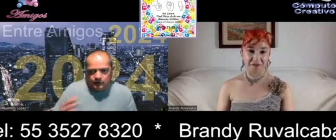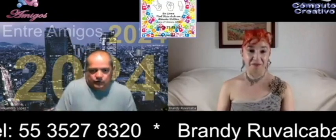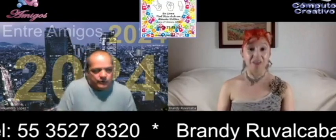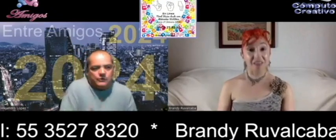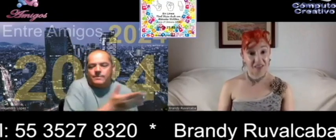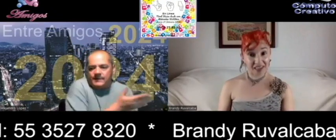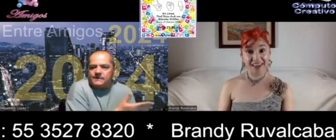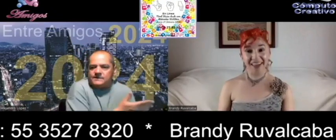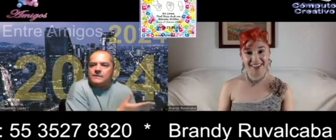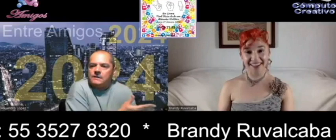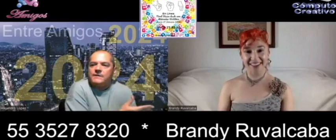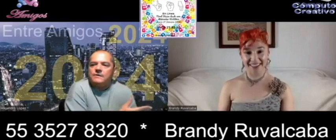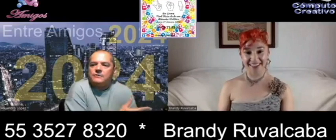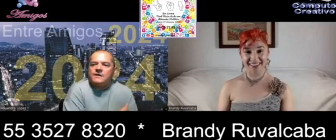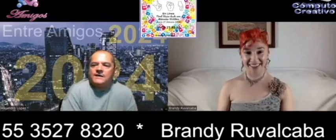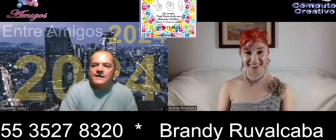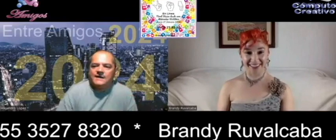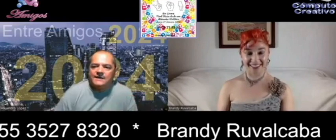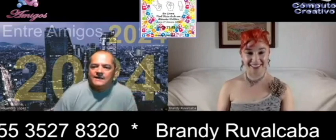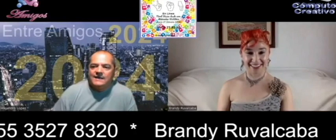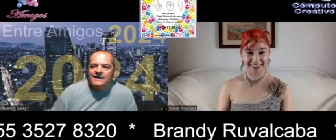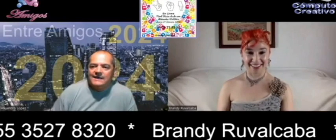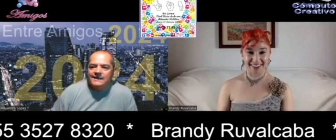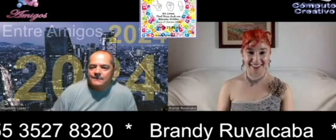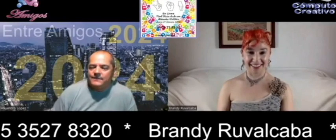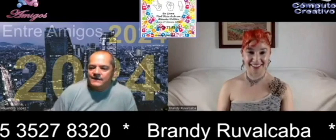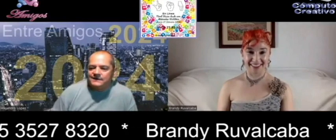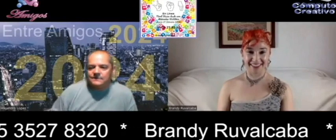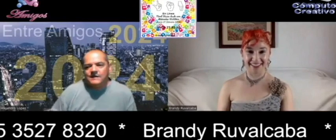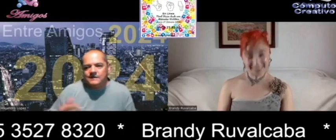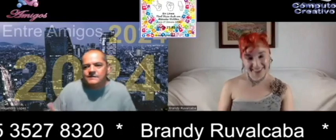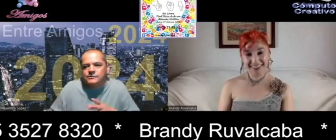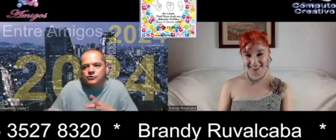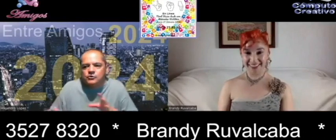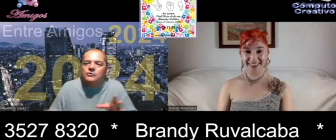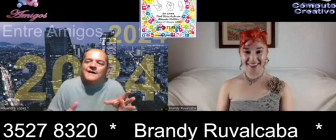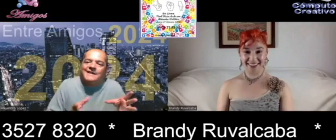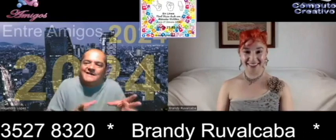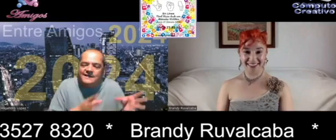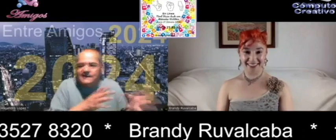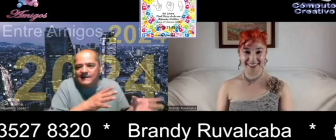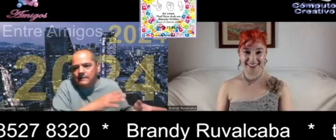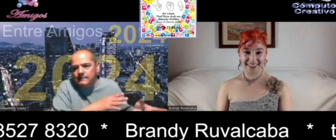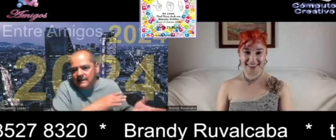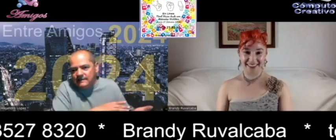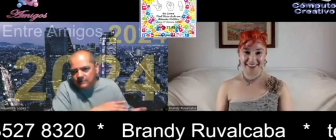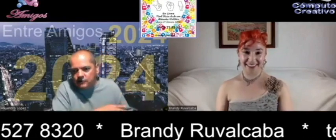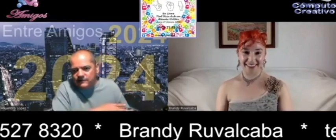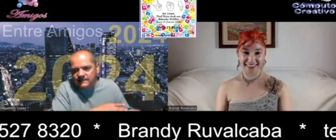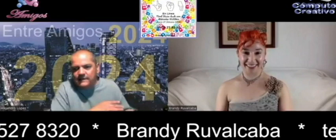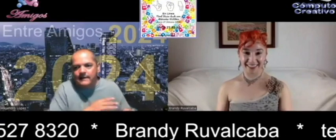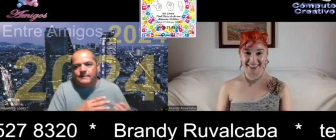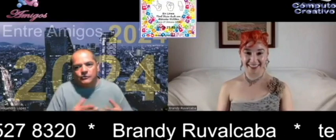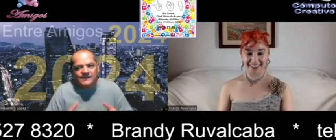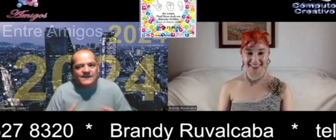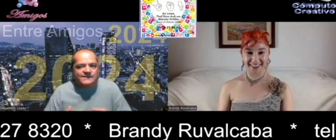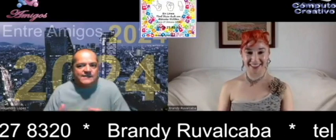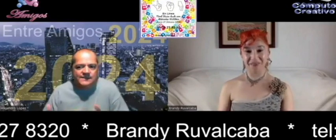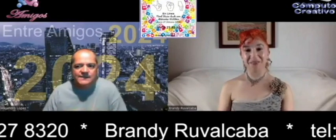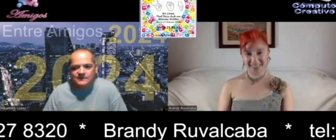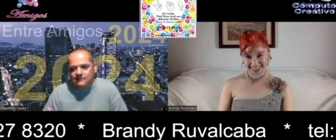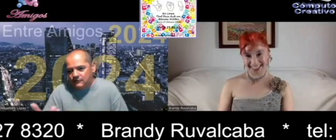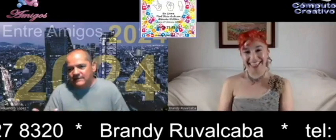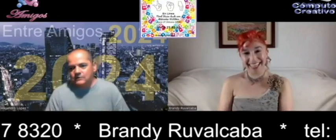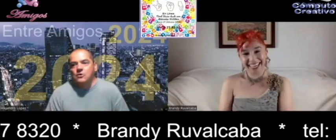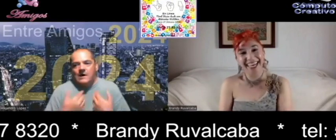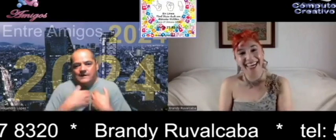yo digo, yo tengo parientes también en Guadalajara y de repente se me hacía chistoso que decían determinadas cosas, pero si les